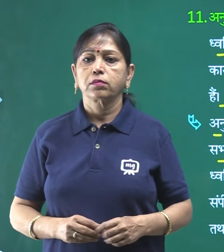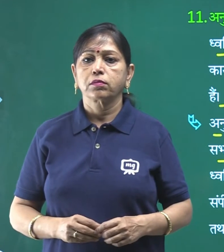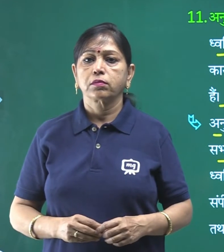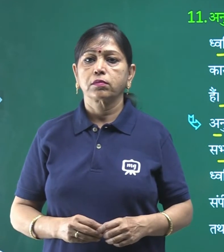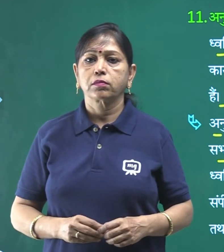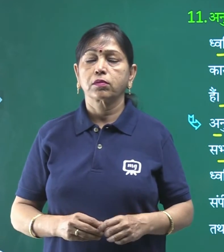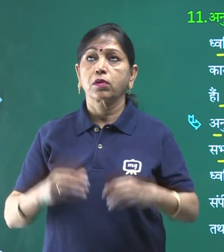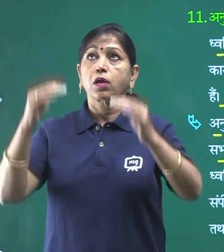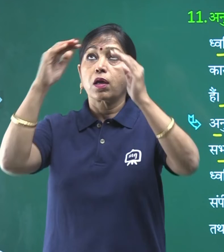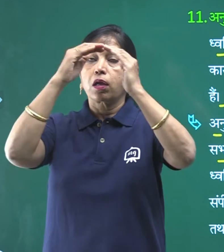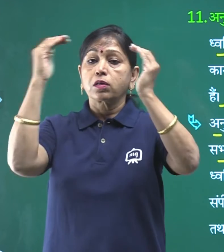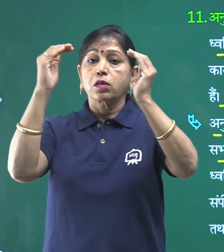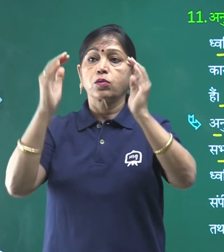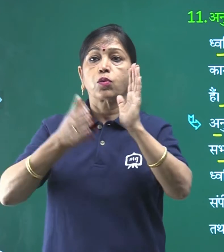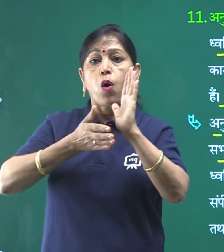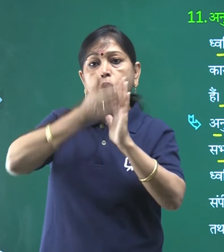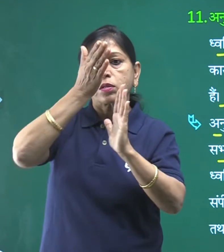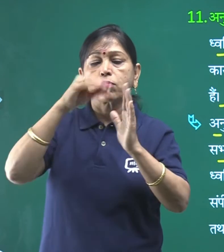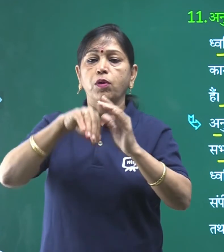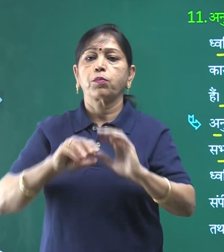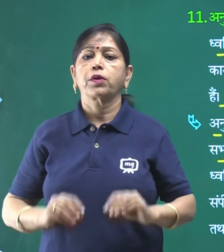छतों व दीवारों पर